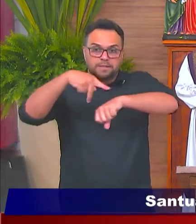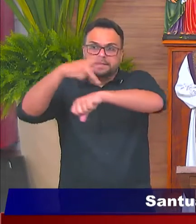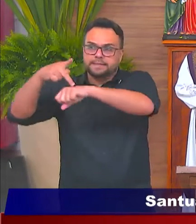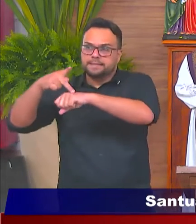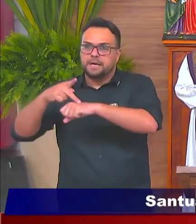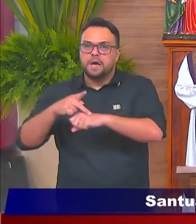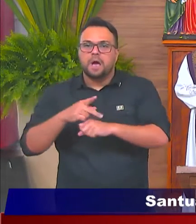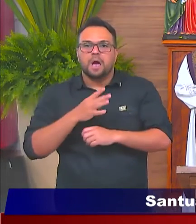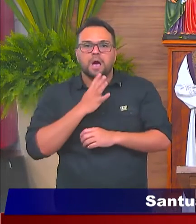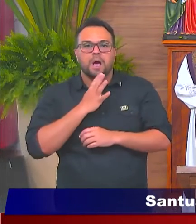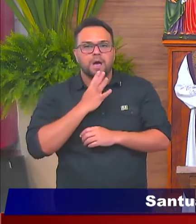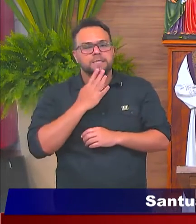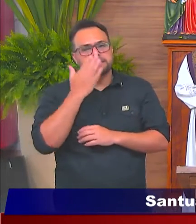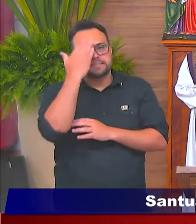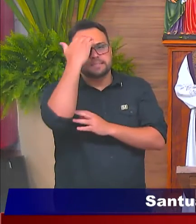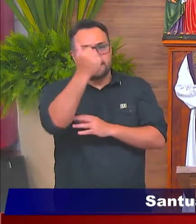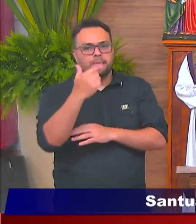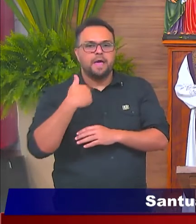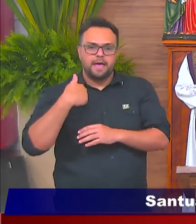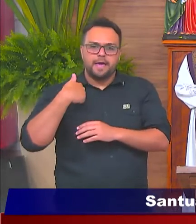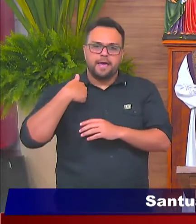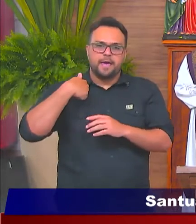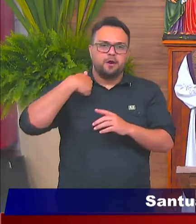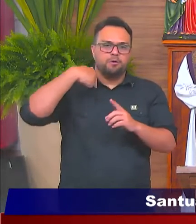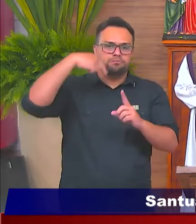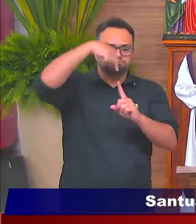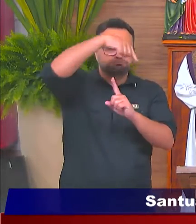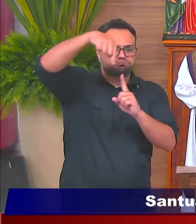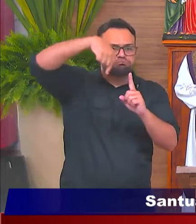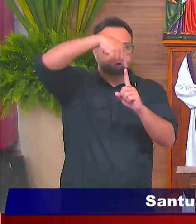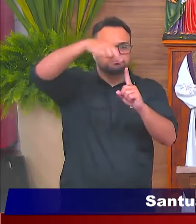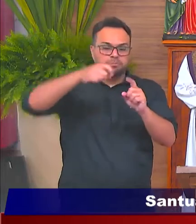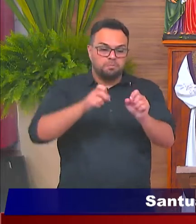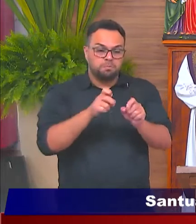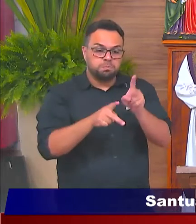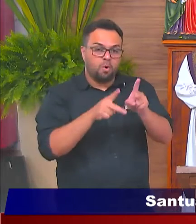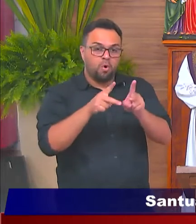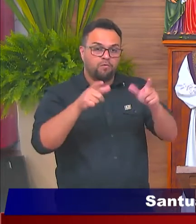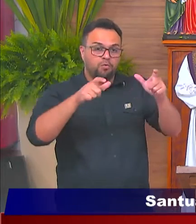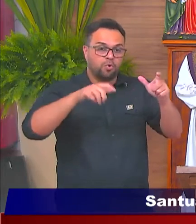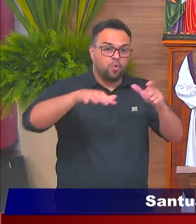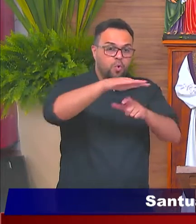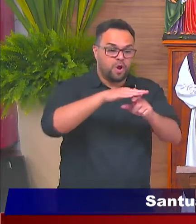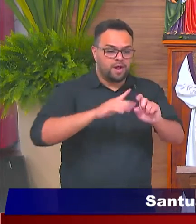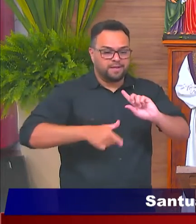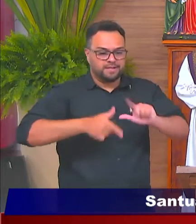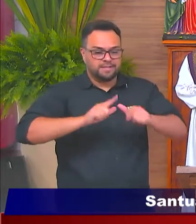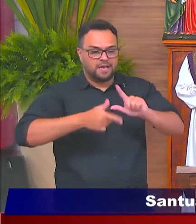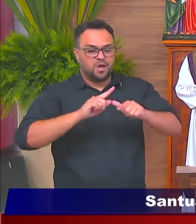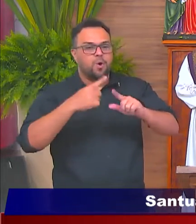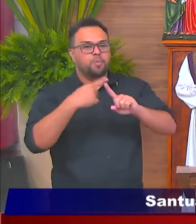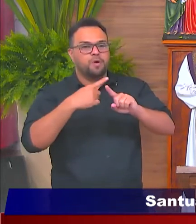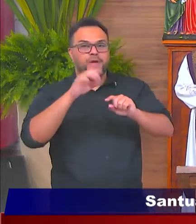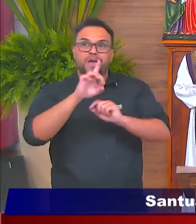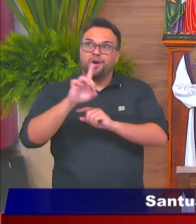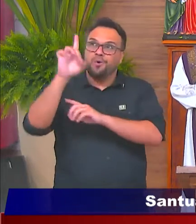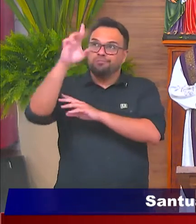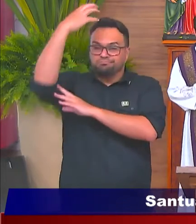eu, o Senhor, santifico Israel, por estar o meu santuário no meio deles para